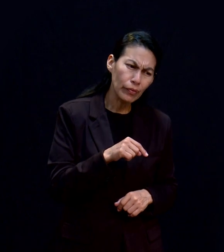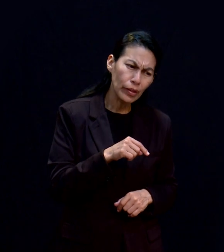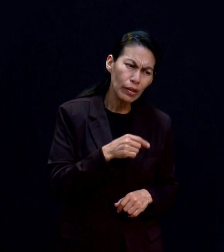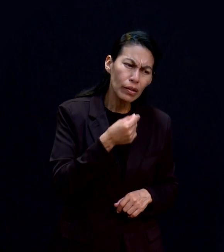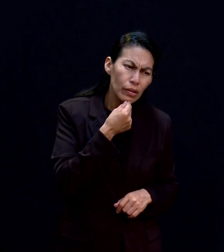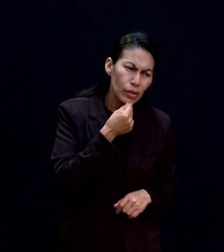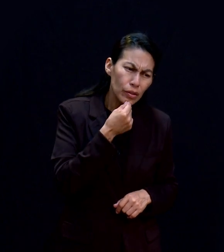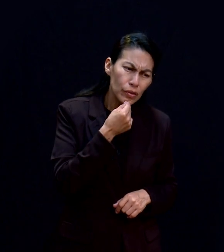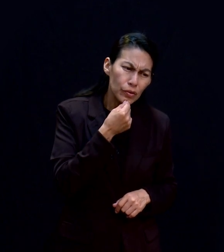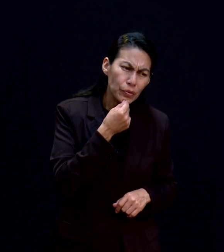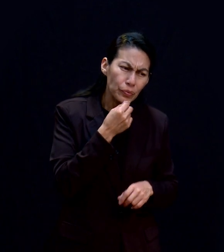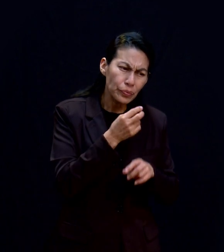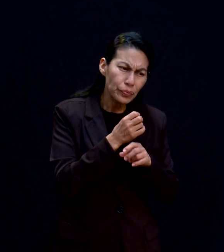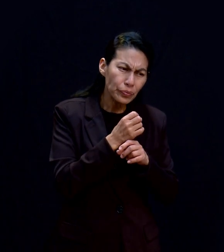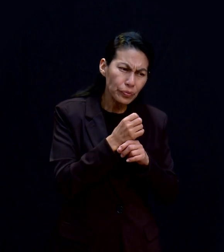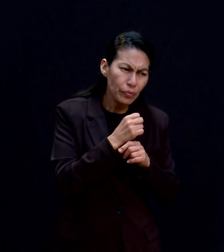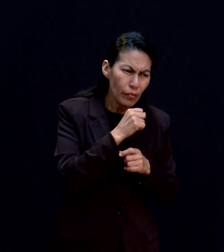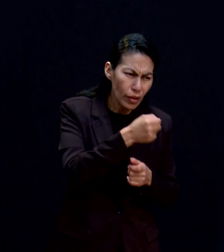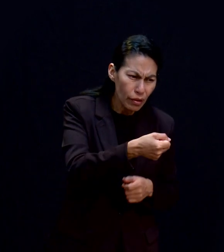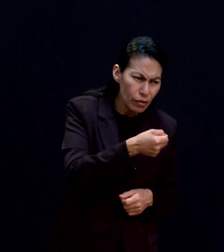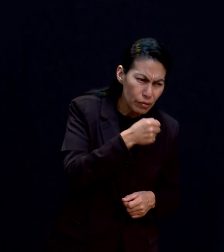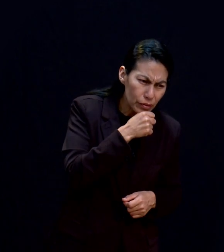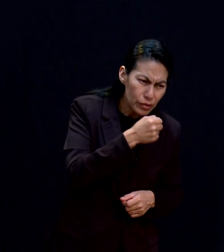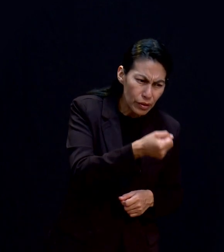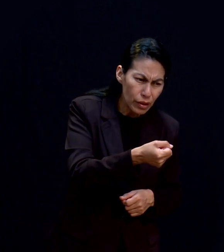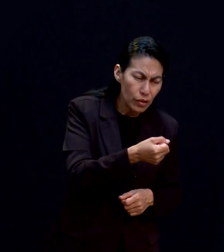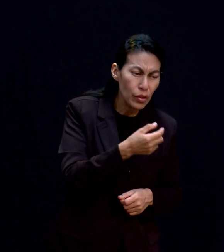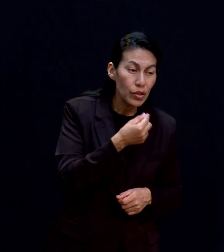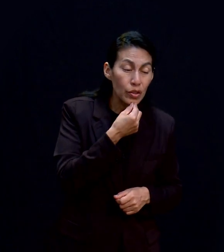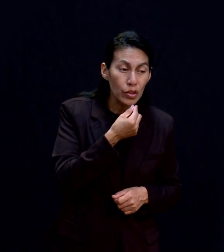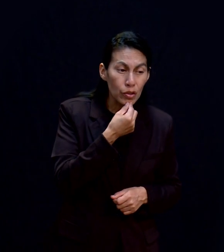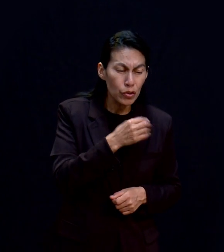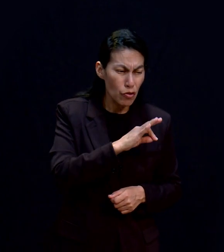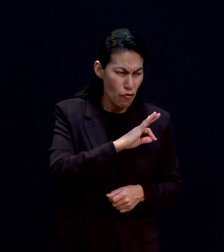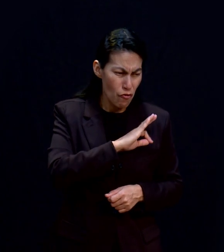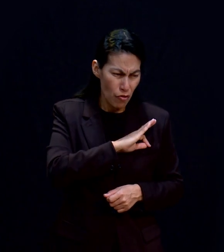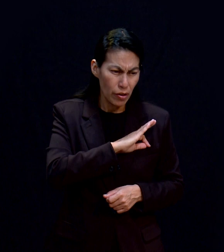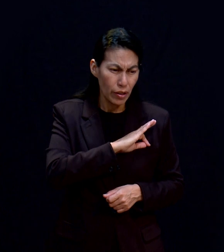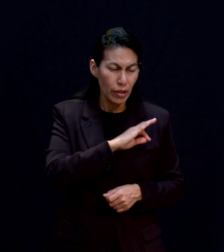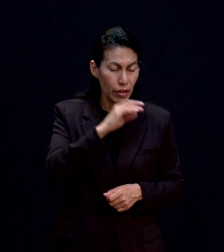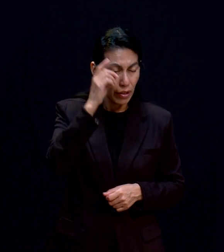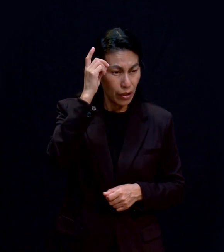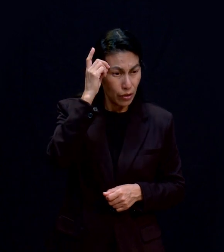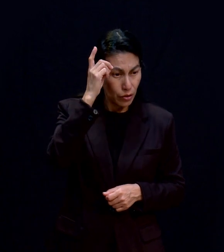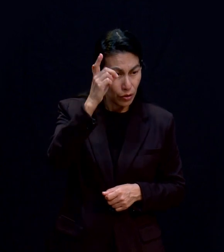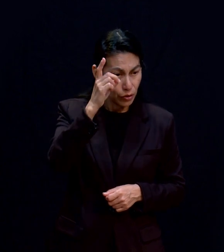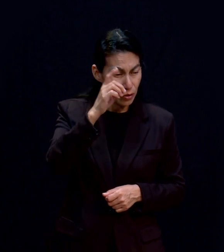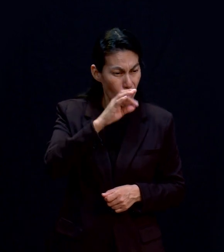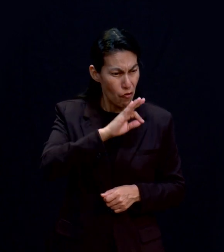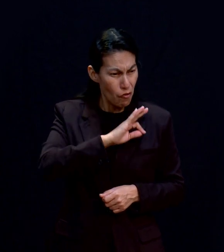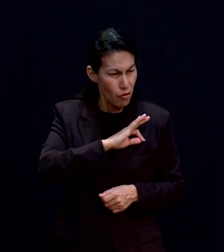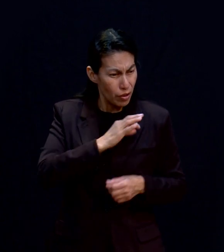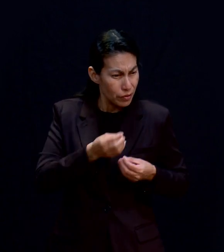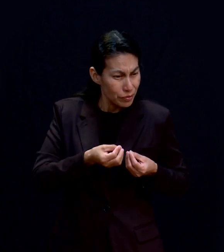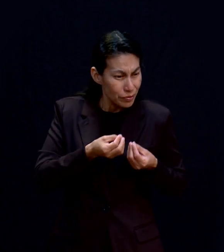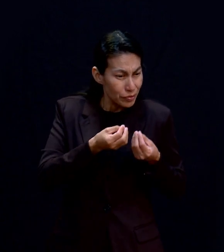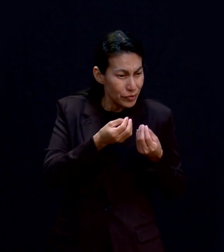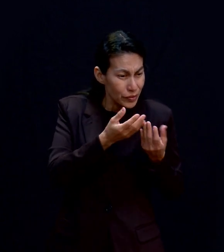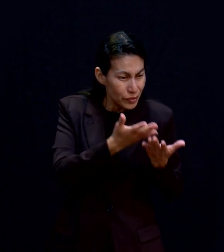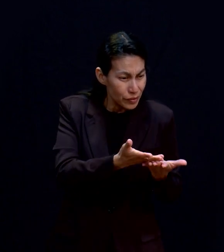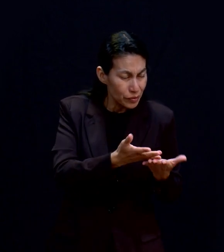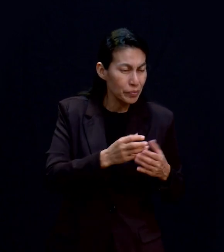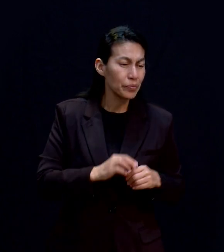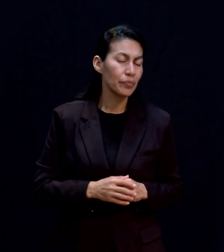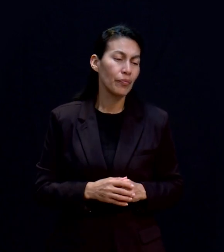a niños que tienen mucha fe y que dios recompensa su fe a